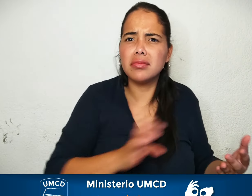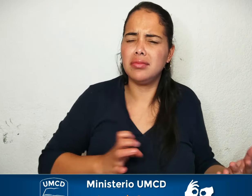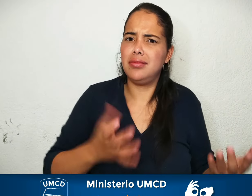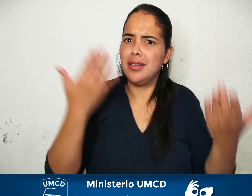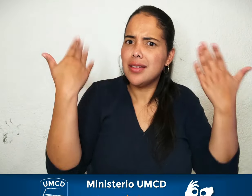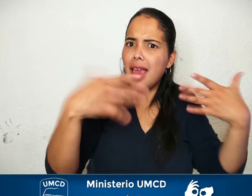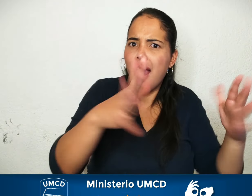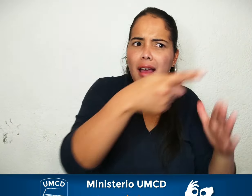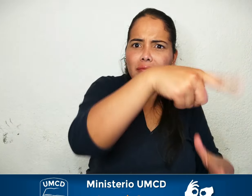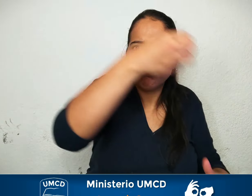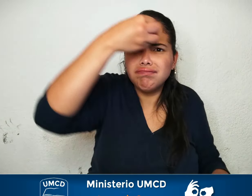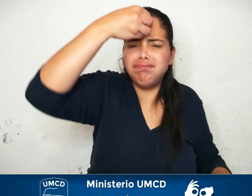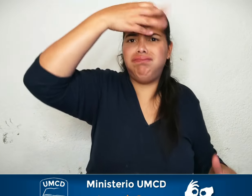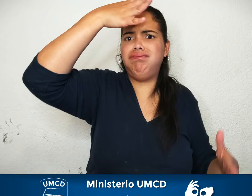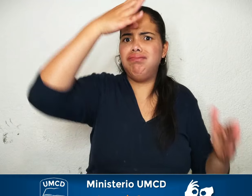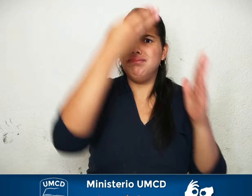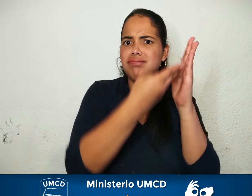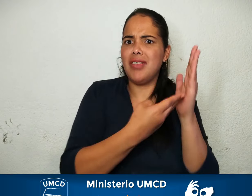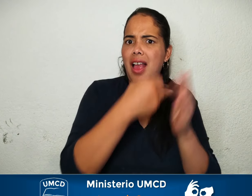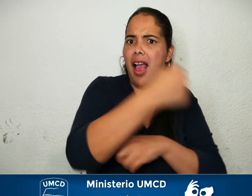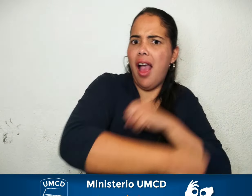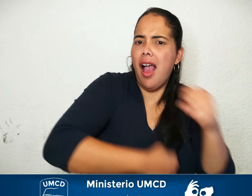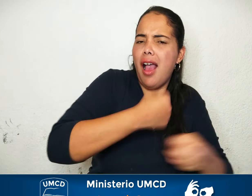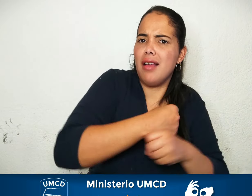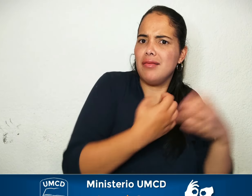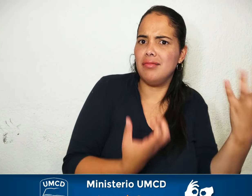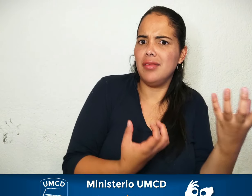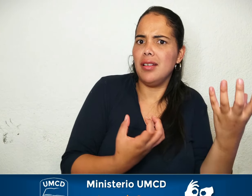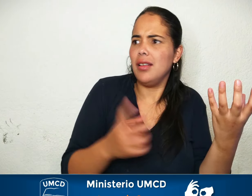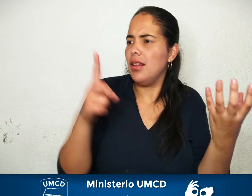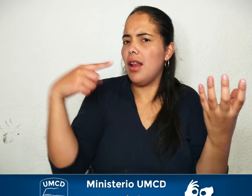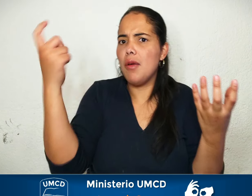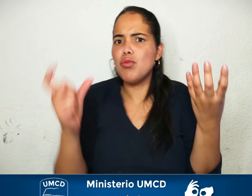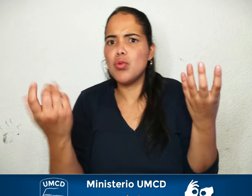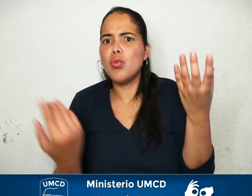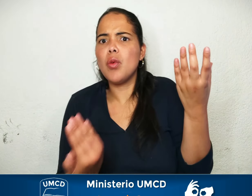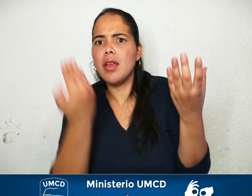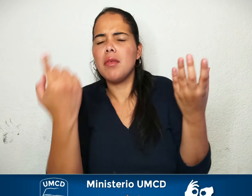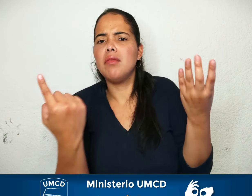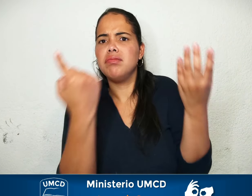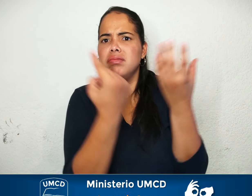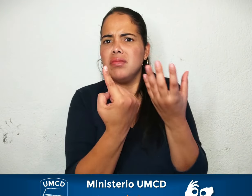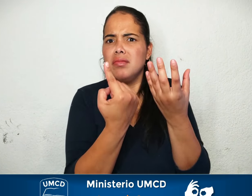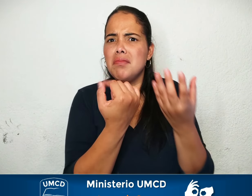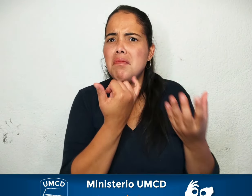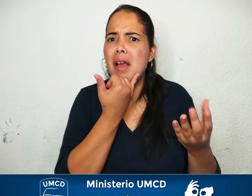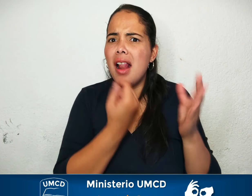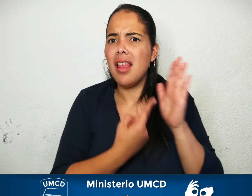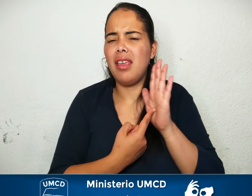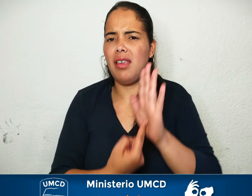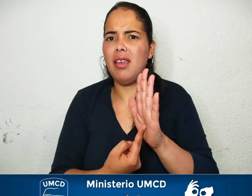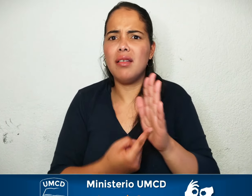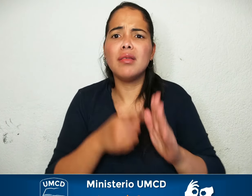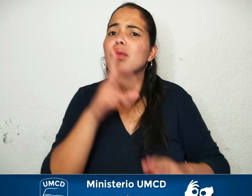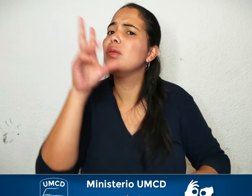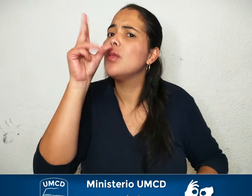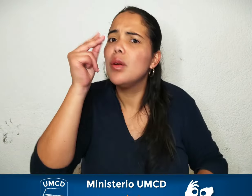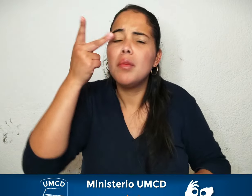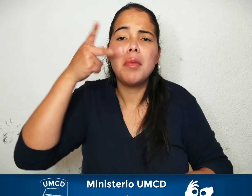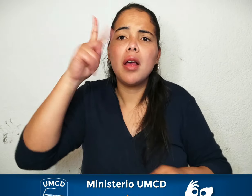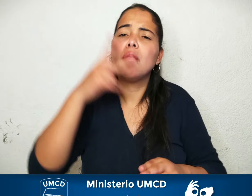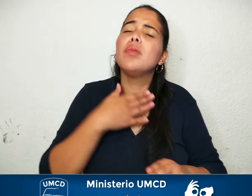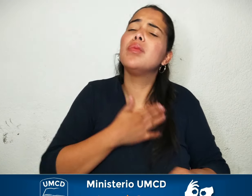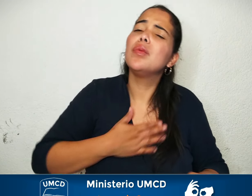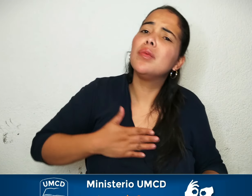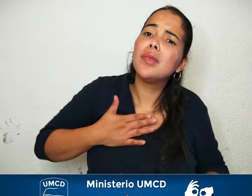un creyente que ya tenía más tiempo sí coma con libertad. Y Pablo les dice, no hagan eso, no